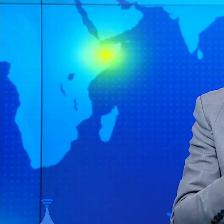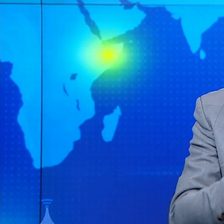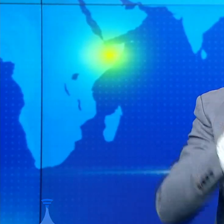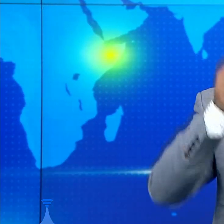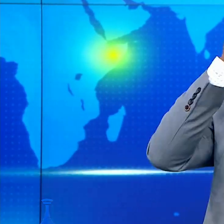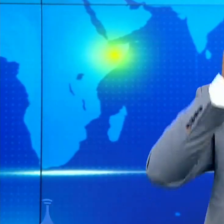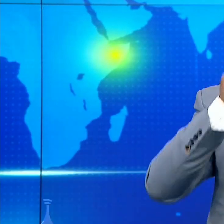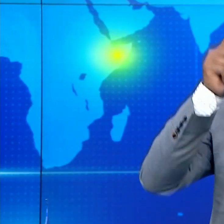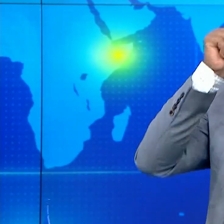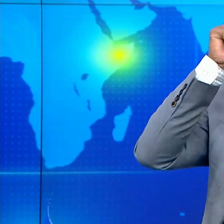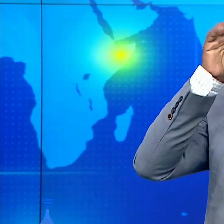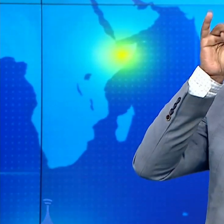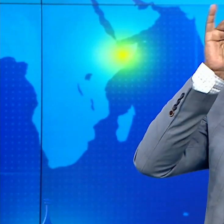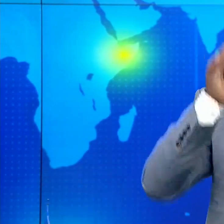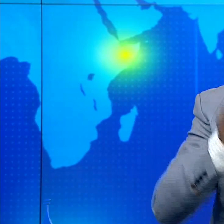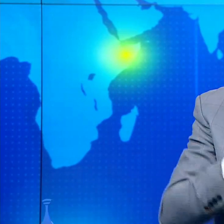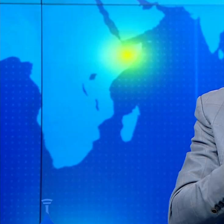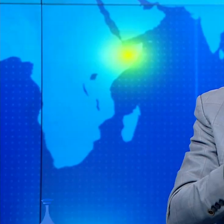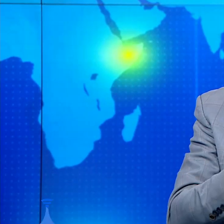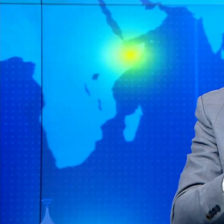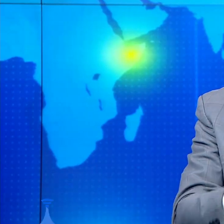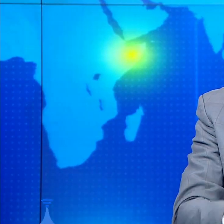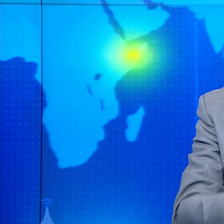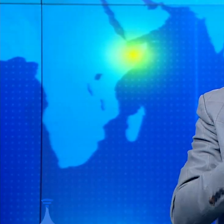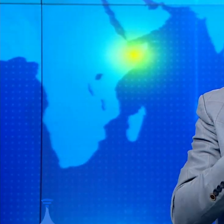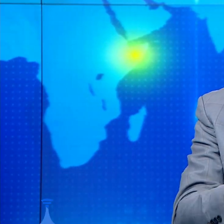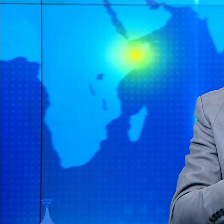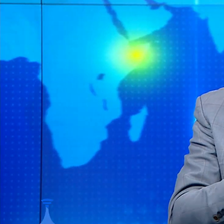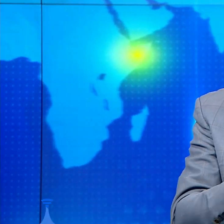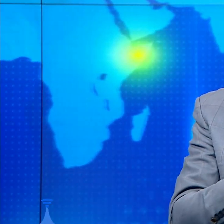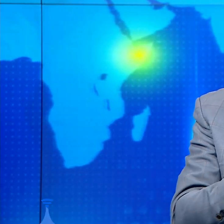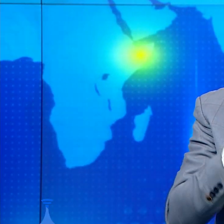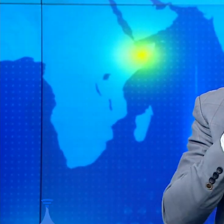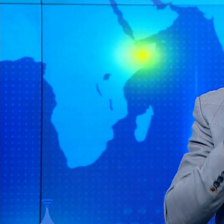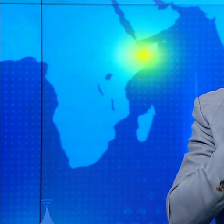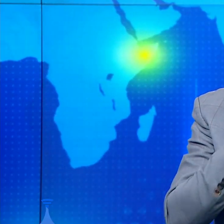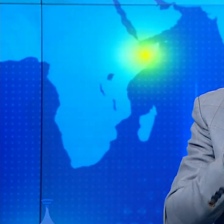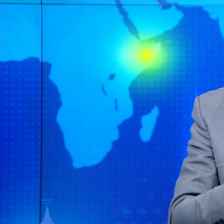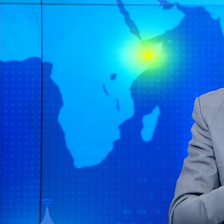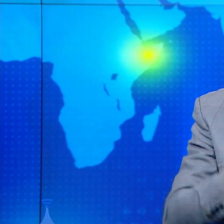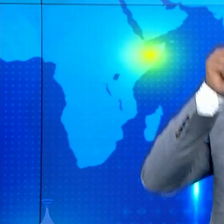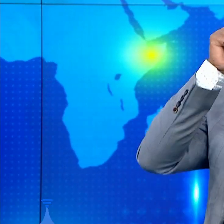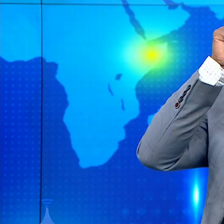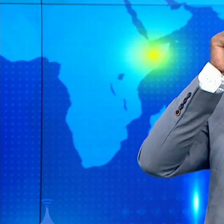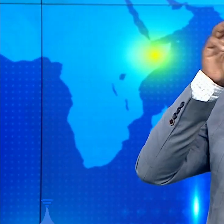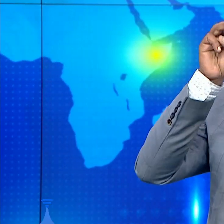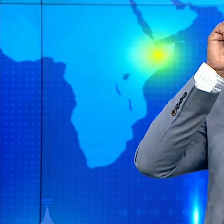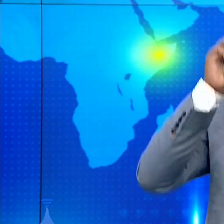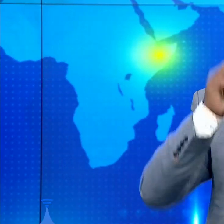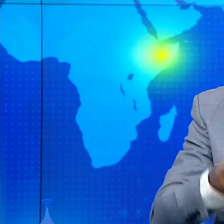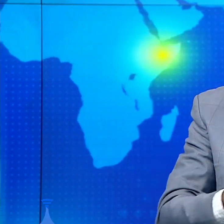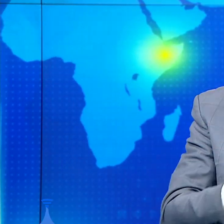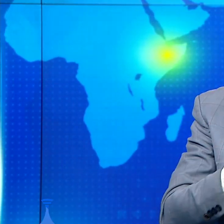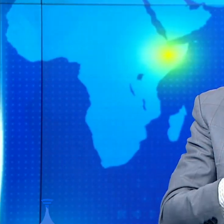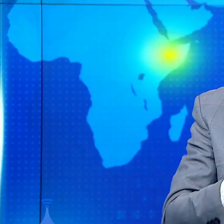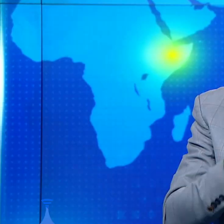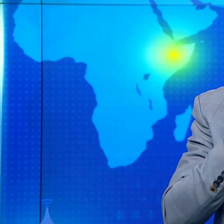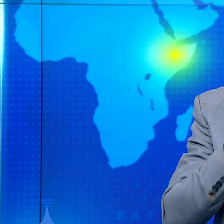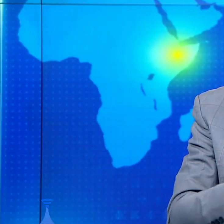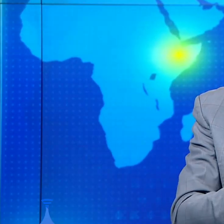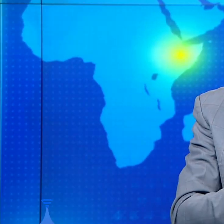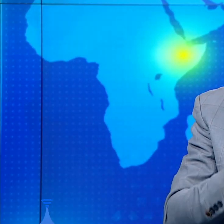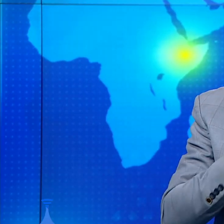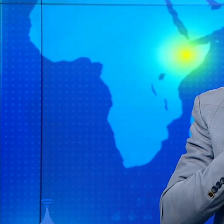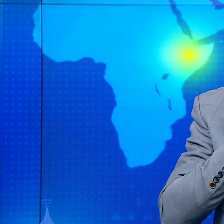አፈ ጉባኤ አቶ ታገሰ ጫፎው ገለጹ። የሕዝብ ተወካዮች ምክር ቤት አፈ ጉባኤ ታገሰ ጫፎው፣ ምክትል